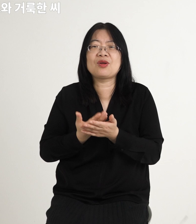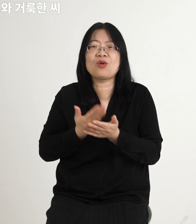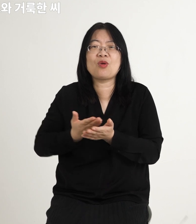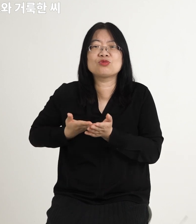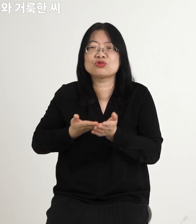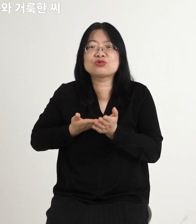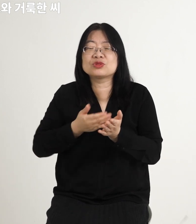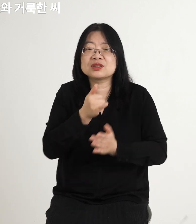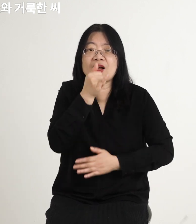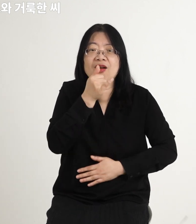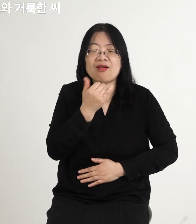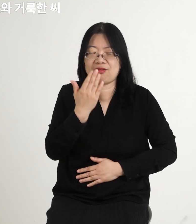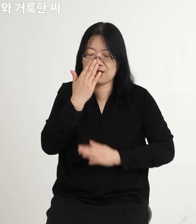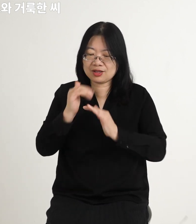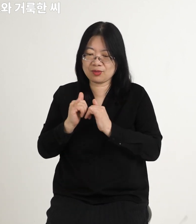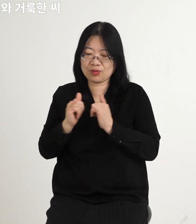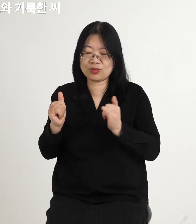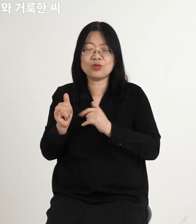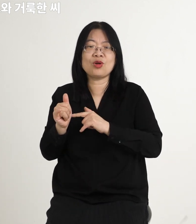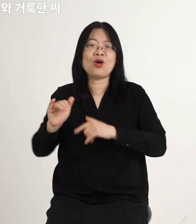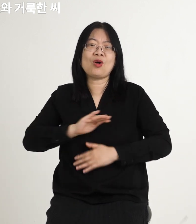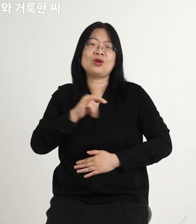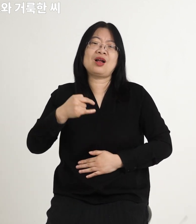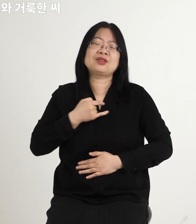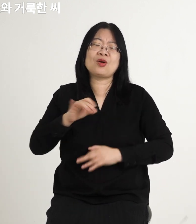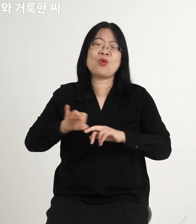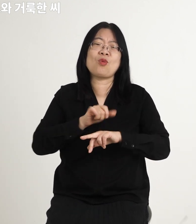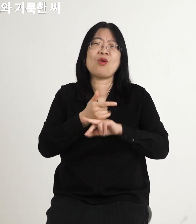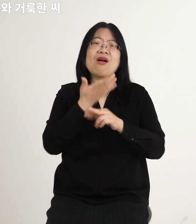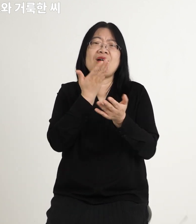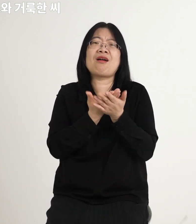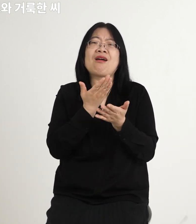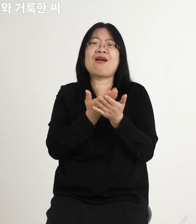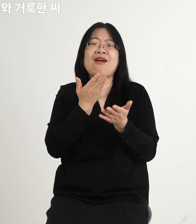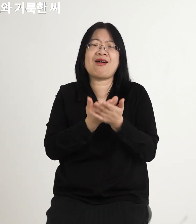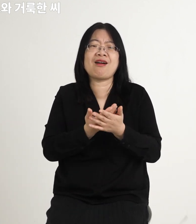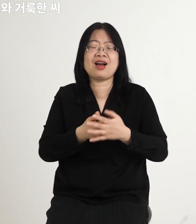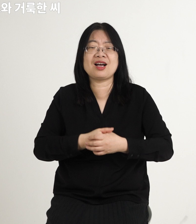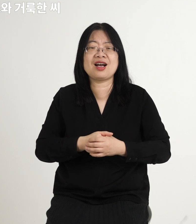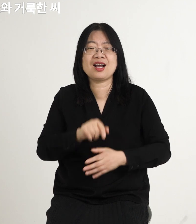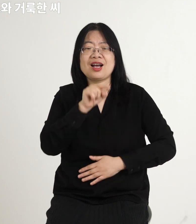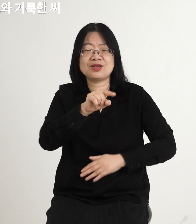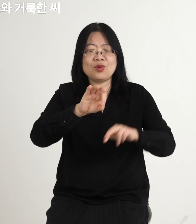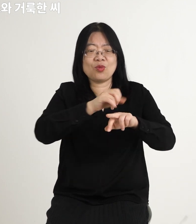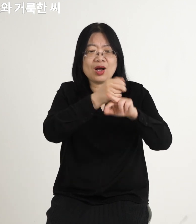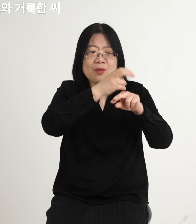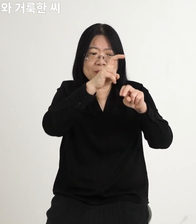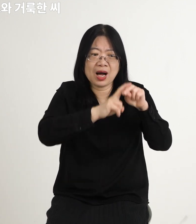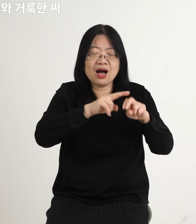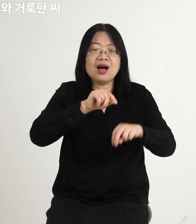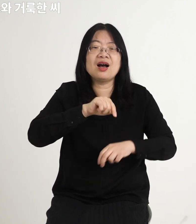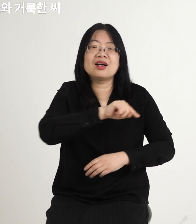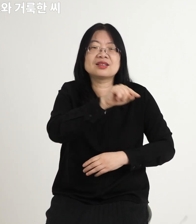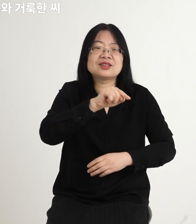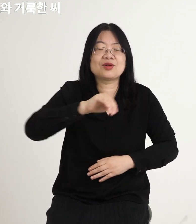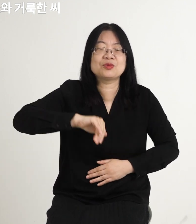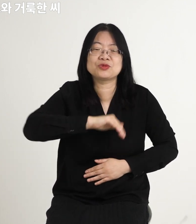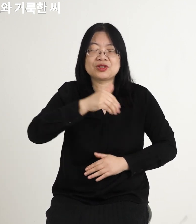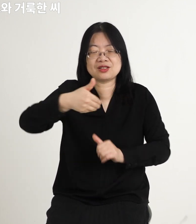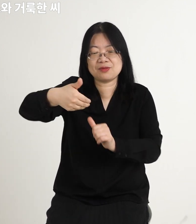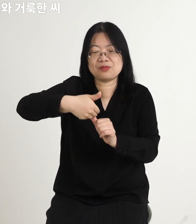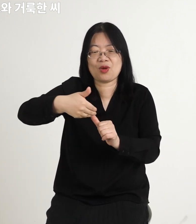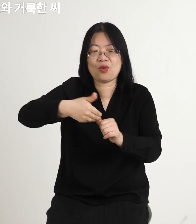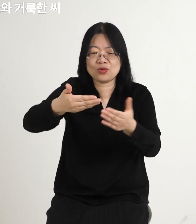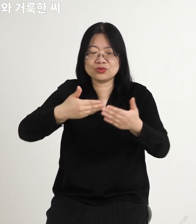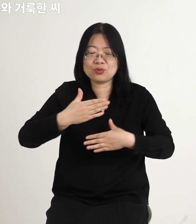그렇습니다. 이스라엘 백성들이 우리에게도 왕을 주소서, 이 왕이 세워지면 그들이 우리를 먹여